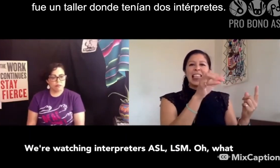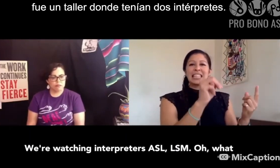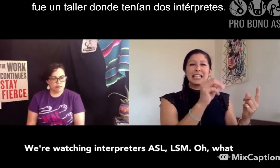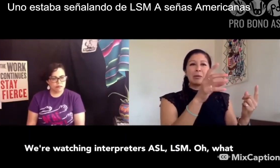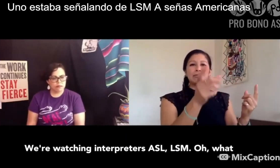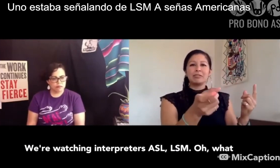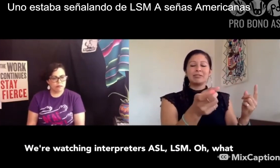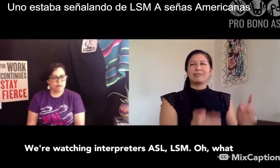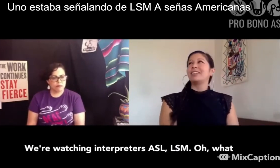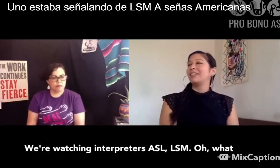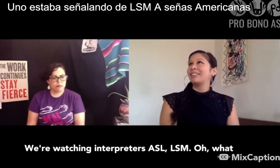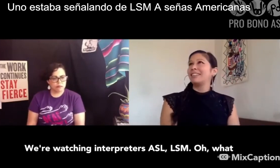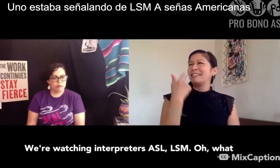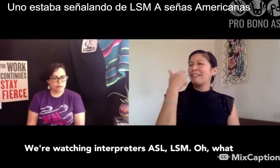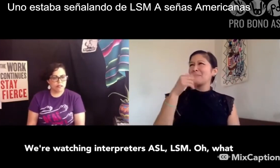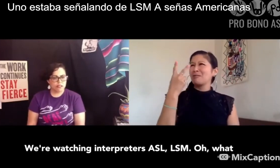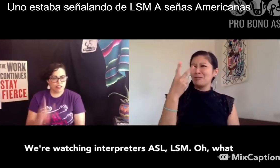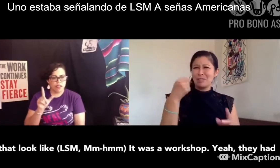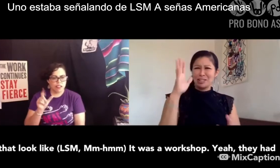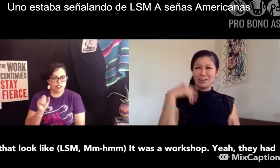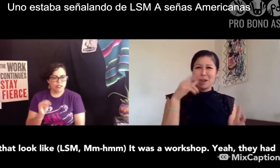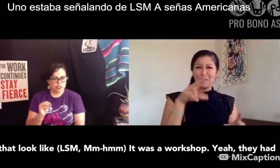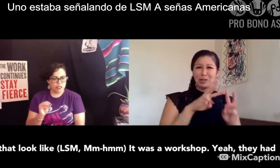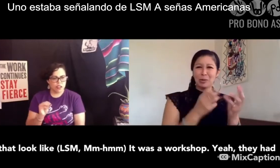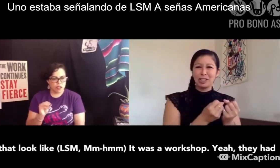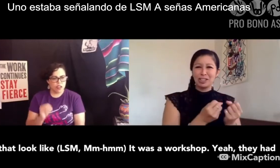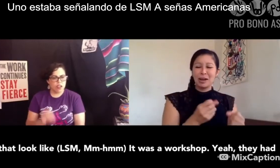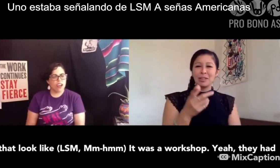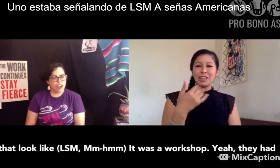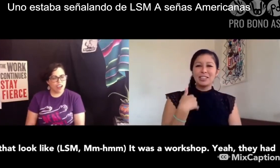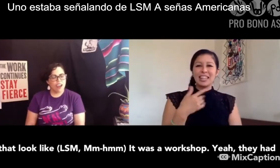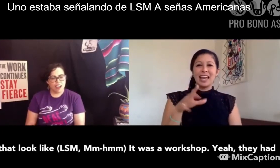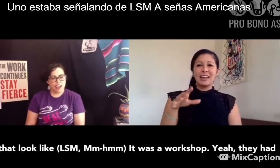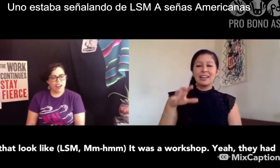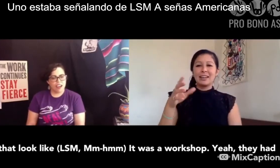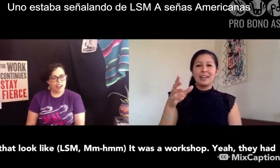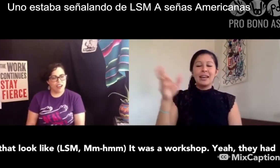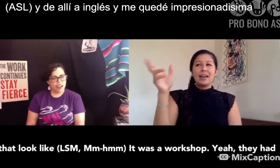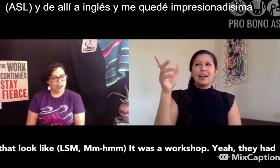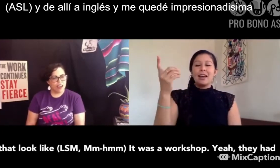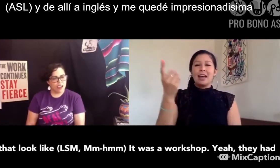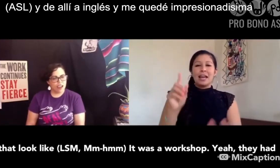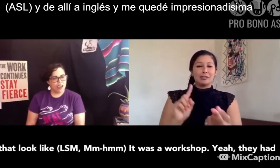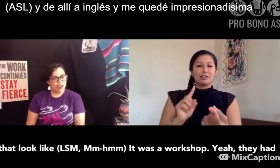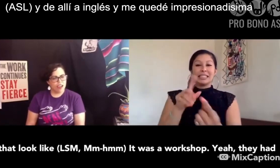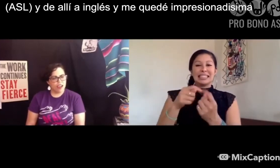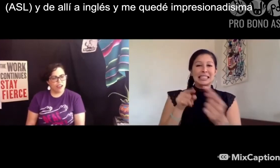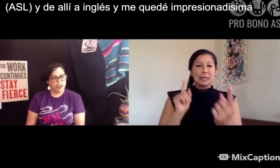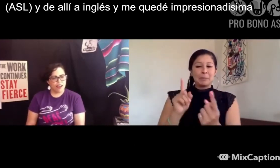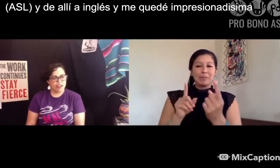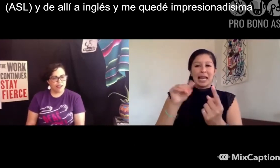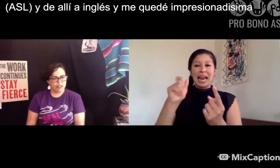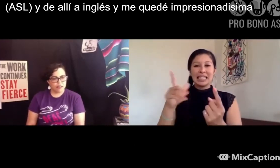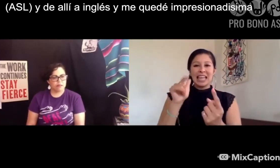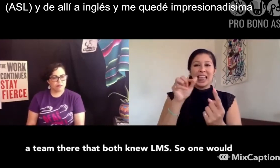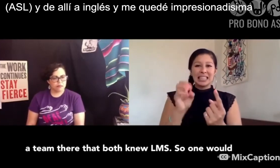dos intérpretes. Uno estaba enseñando de LSM a señas americanas, a ASL, y